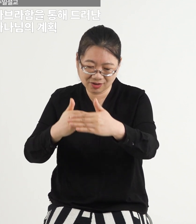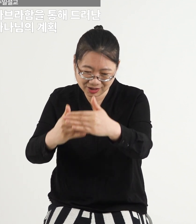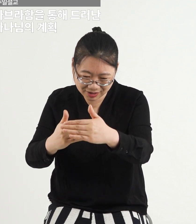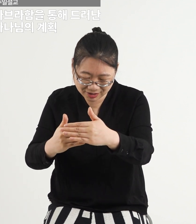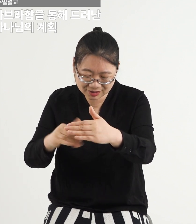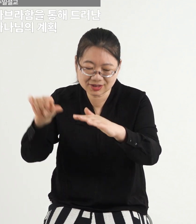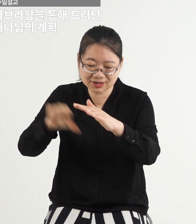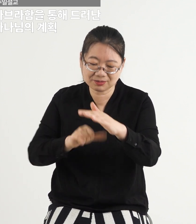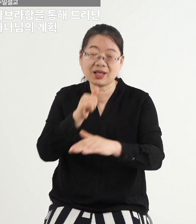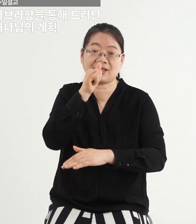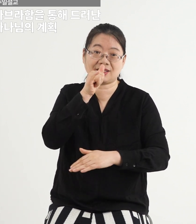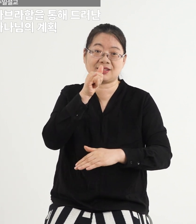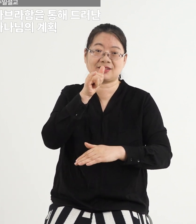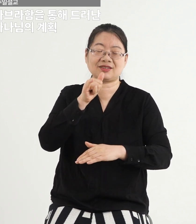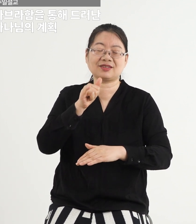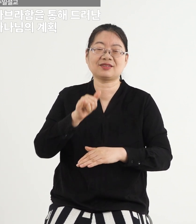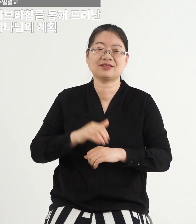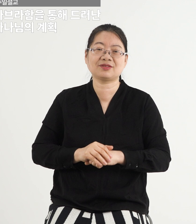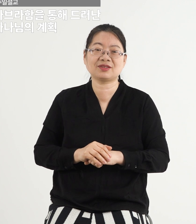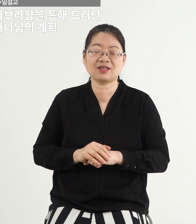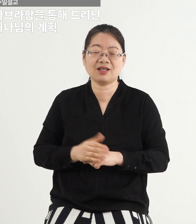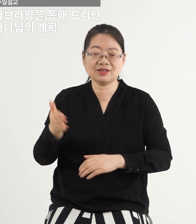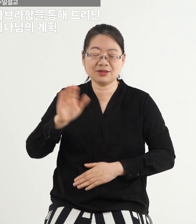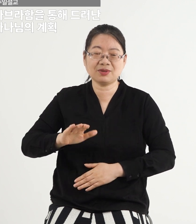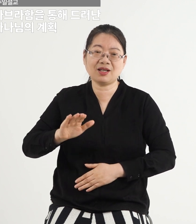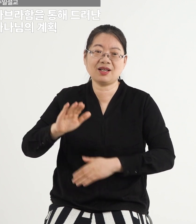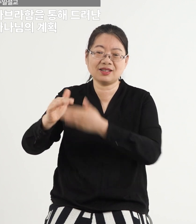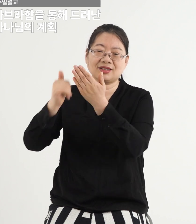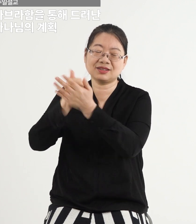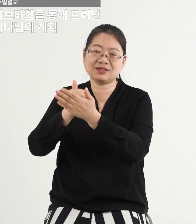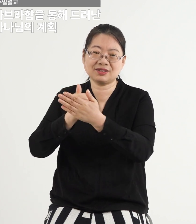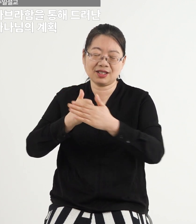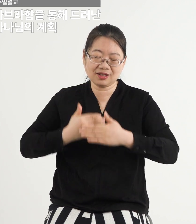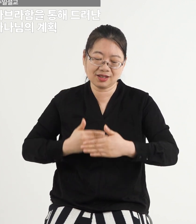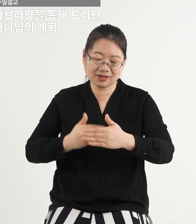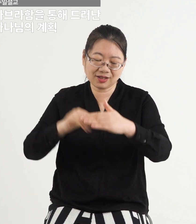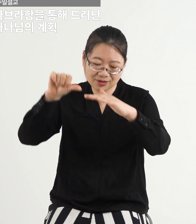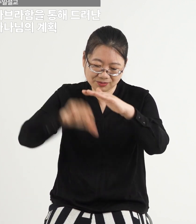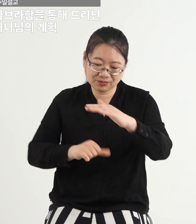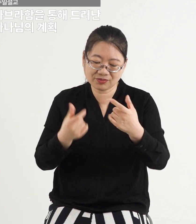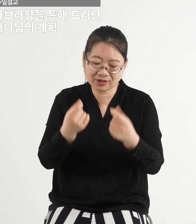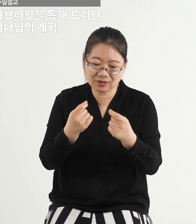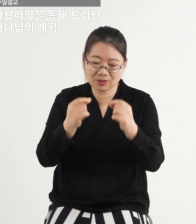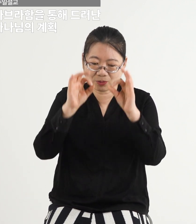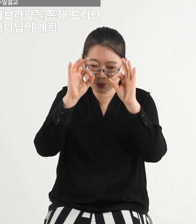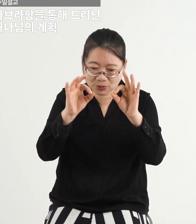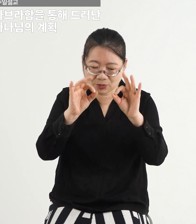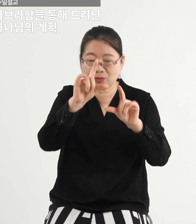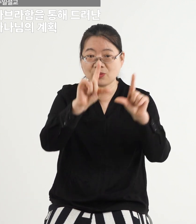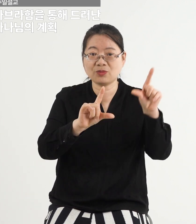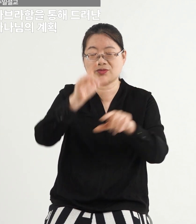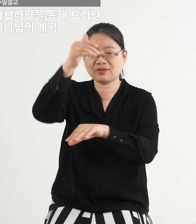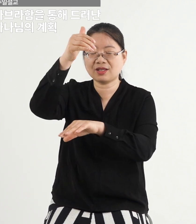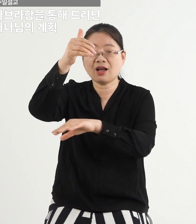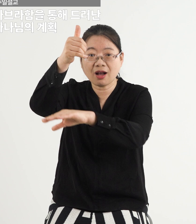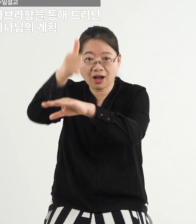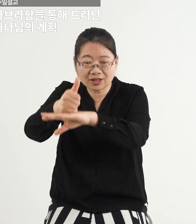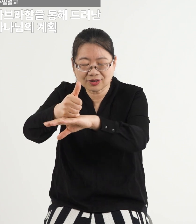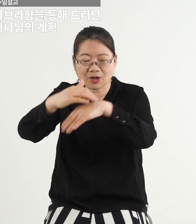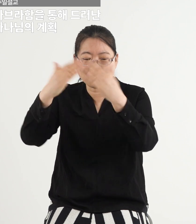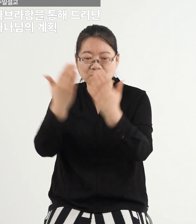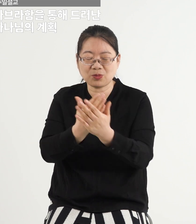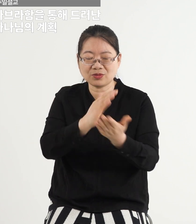아버지는 그 과정 속에서 실패처럼 보이는 그 장면도 나중에